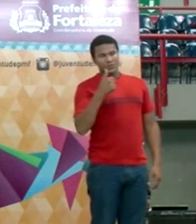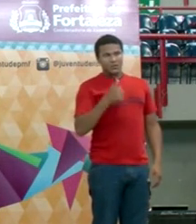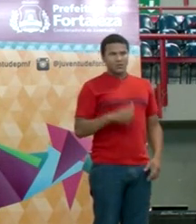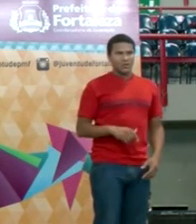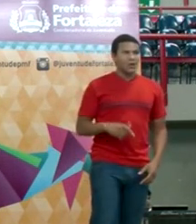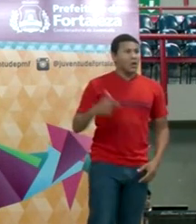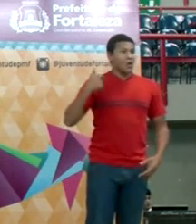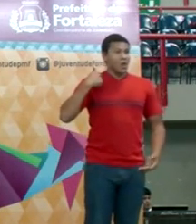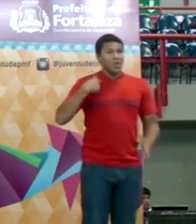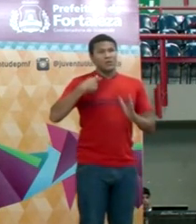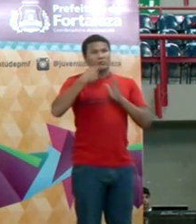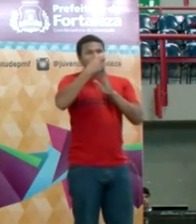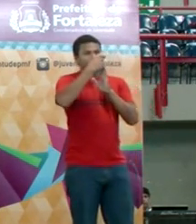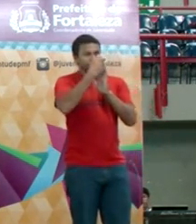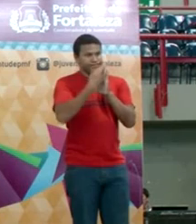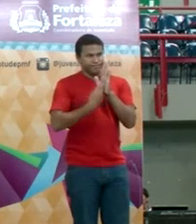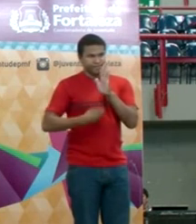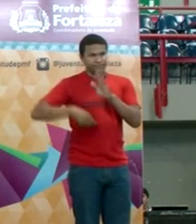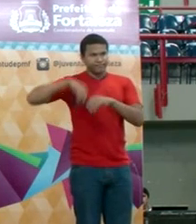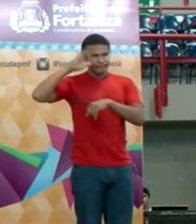redação.